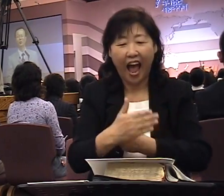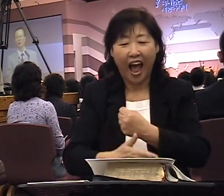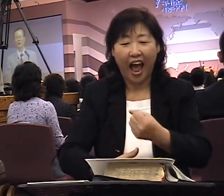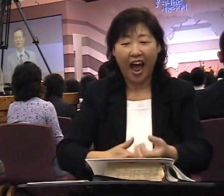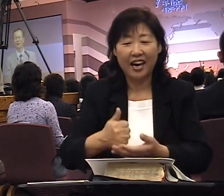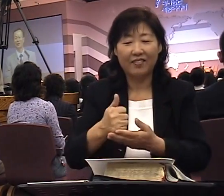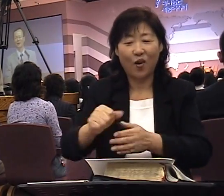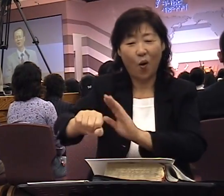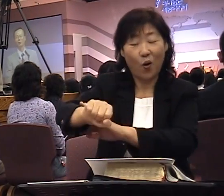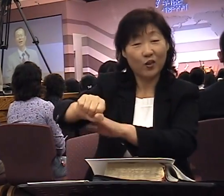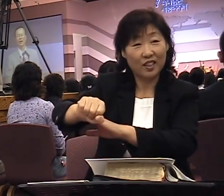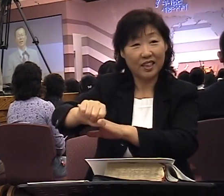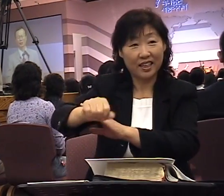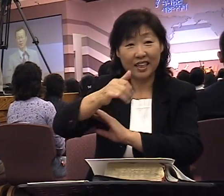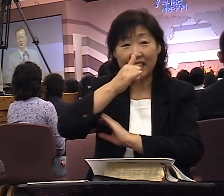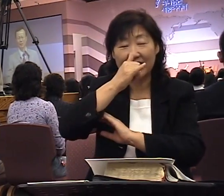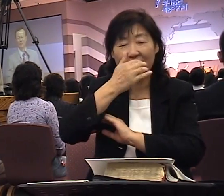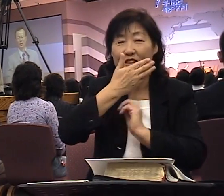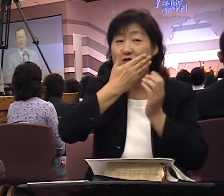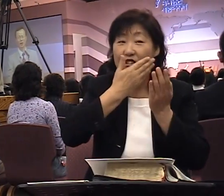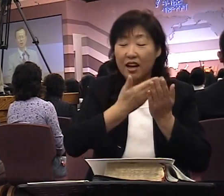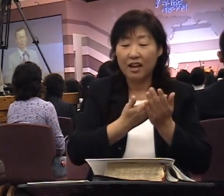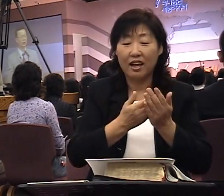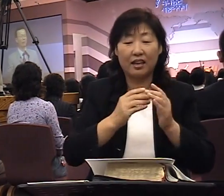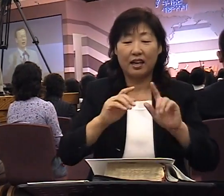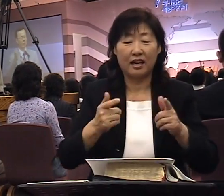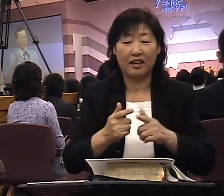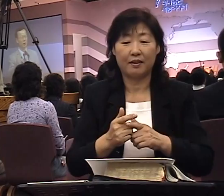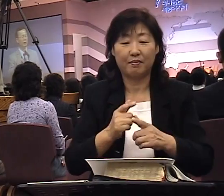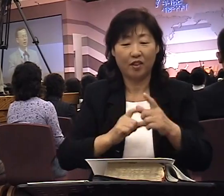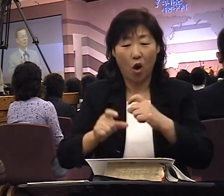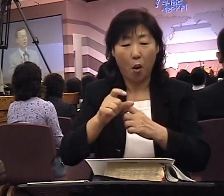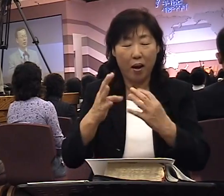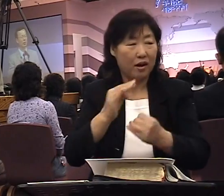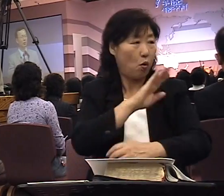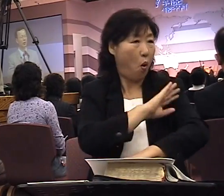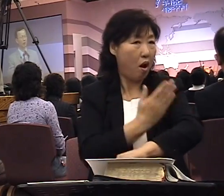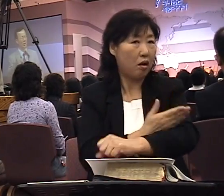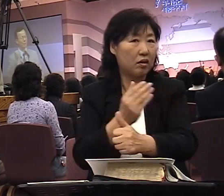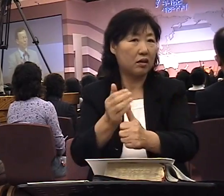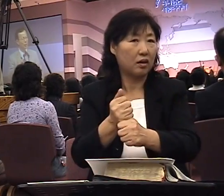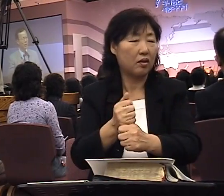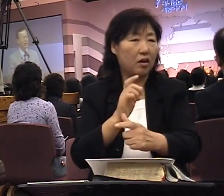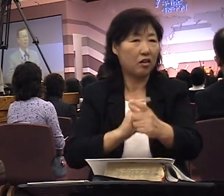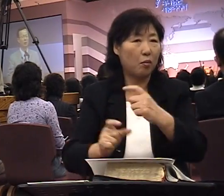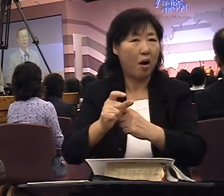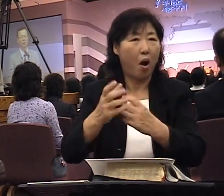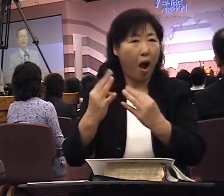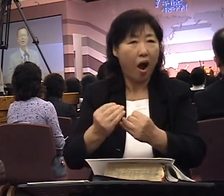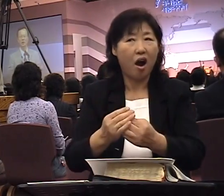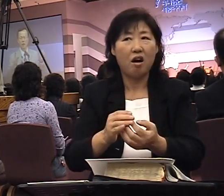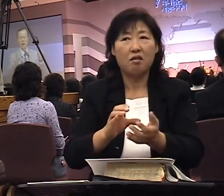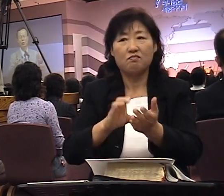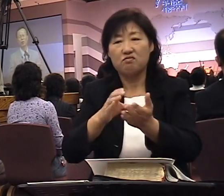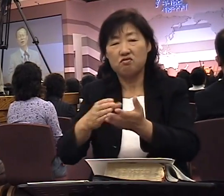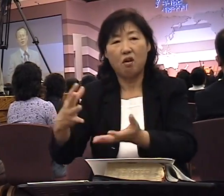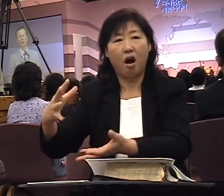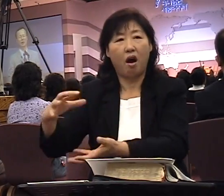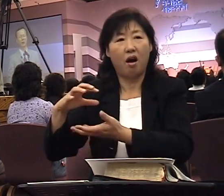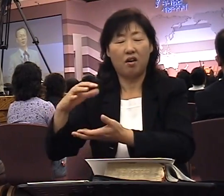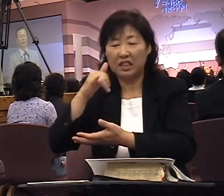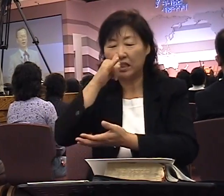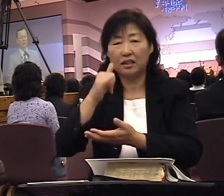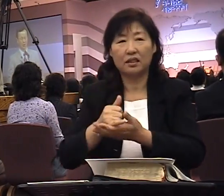하나님이 어느 쪽에 계신 게 중요한 게 아니라 누가 더 많은 권력을 잡고 있고 더 많은 무기를 갖고 있고 이게